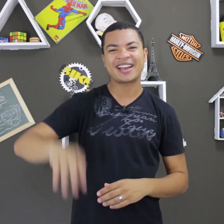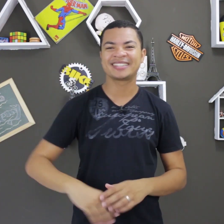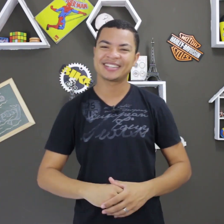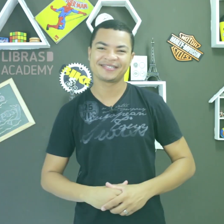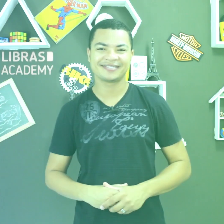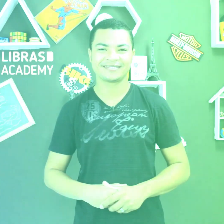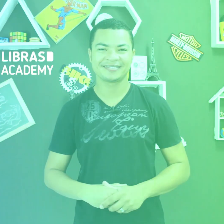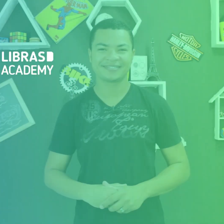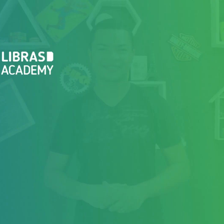maiores